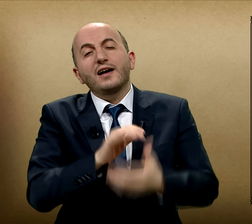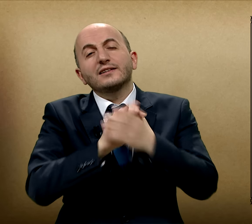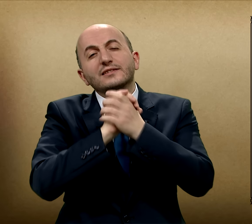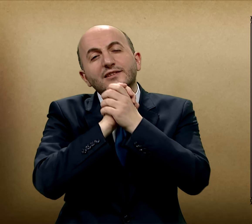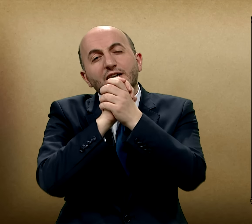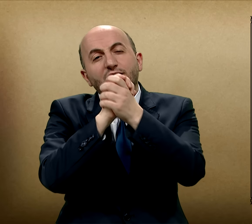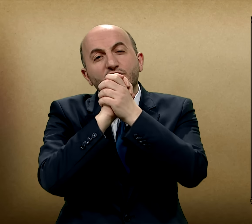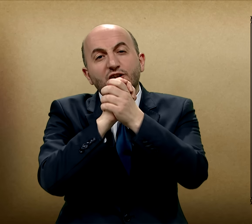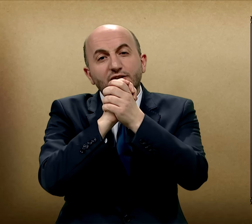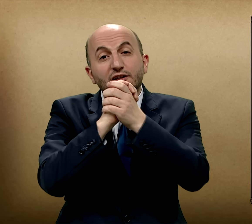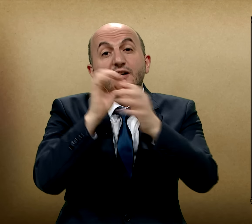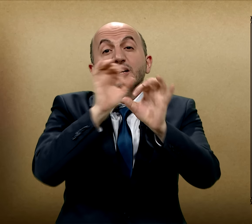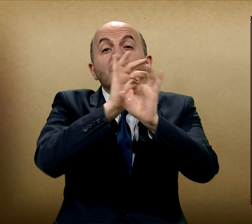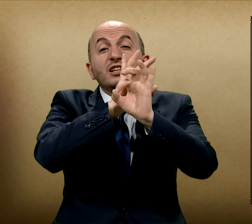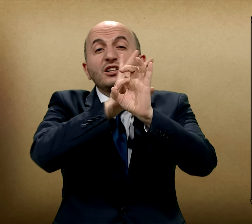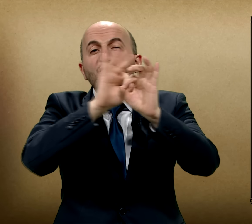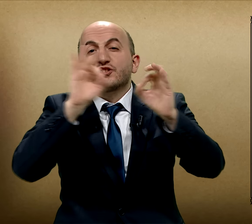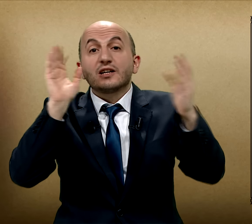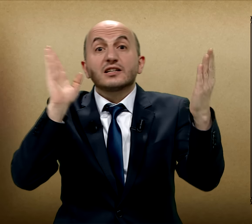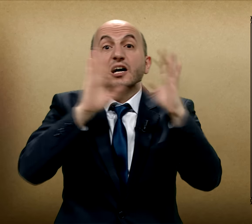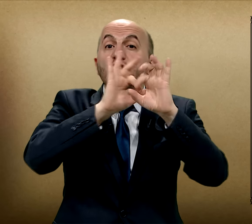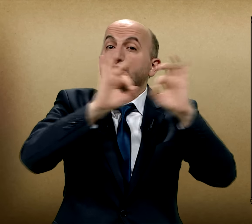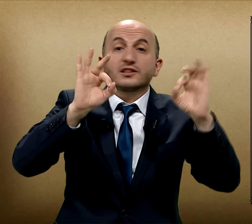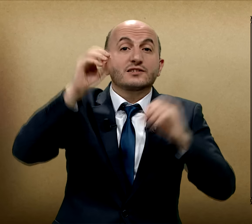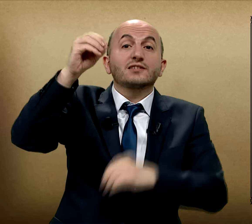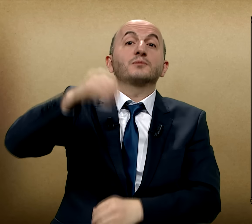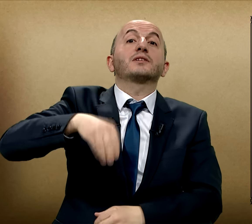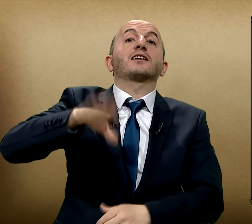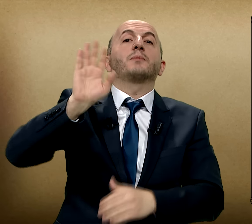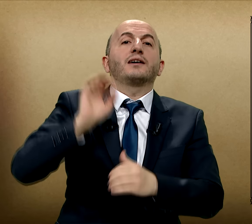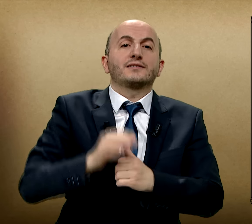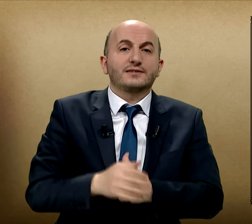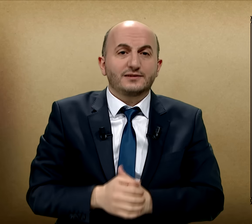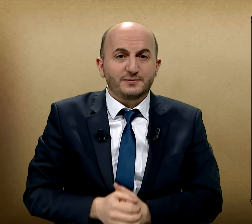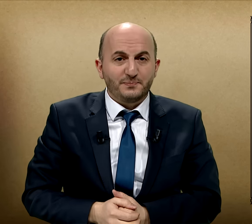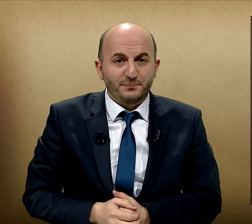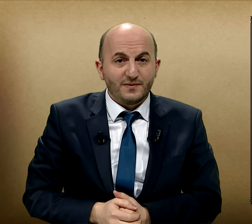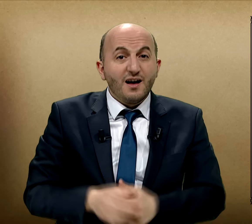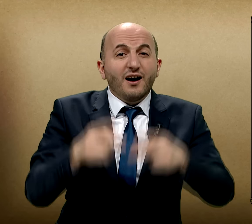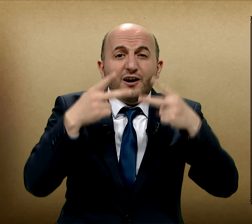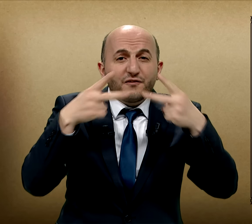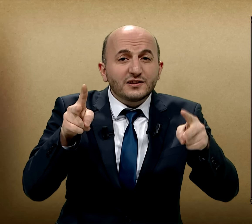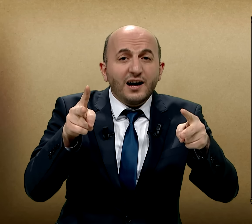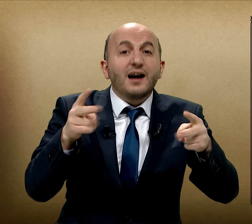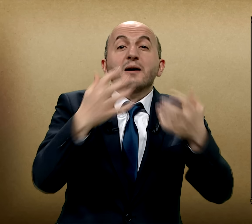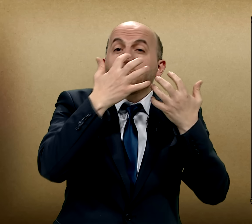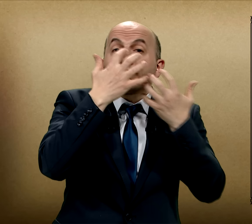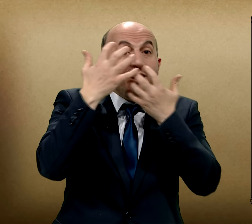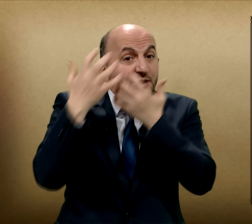gönülden yakarışları hiç karşılıksız bırakmaz. Affına,